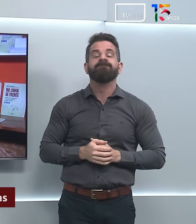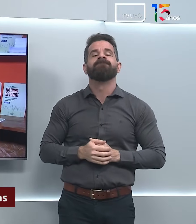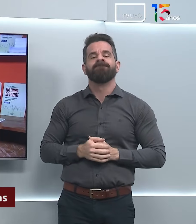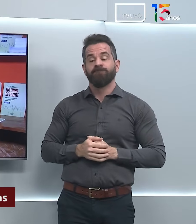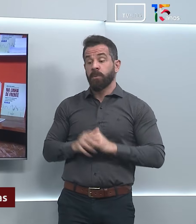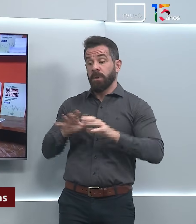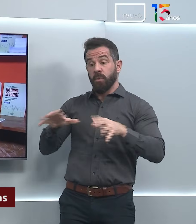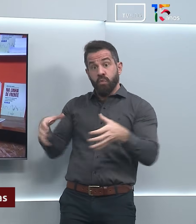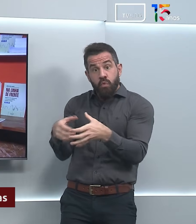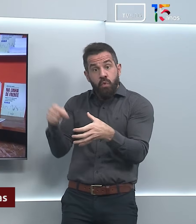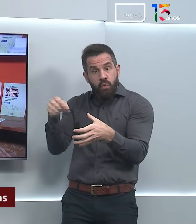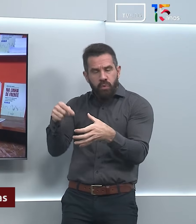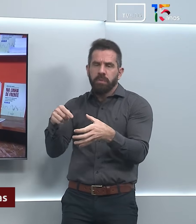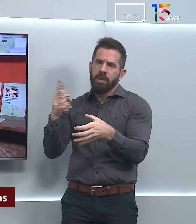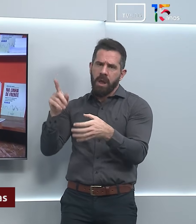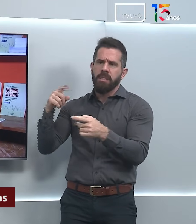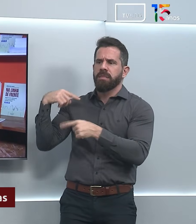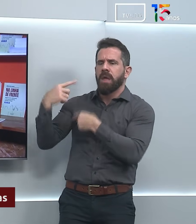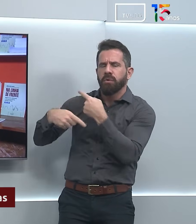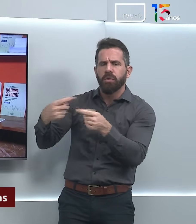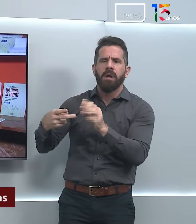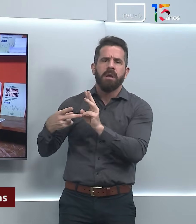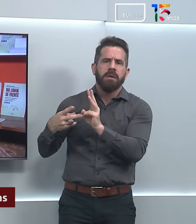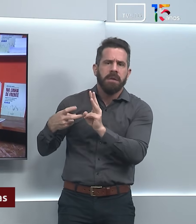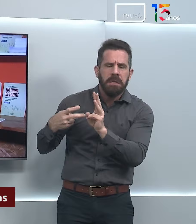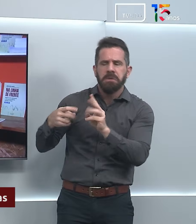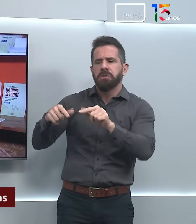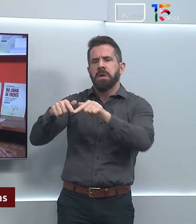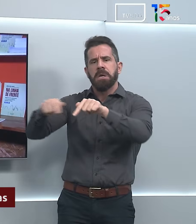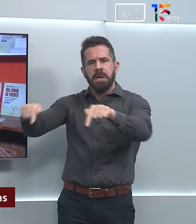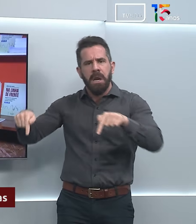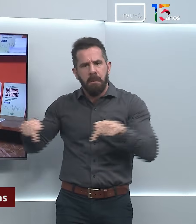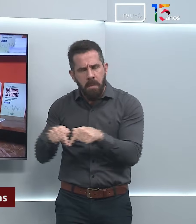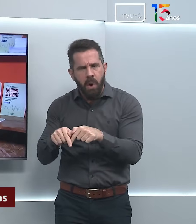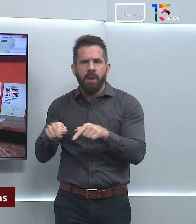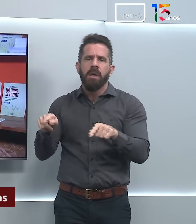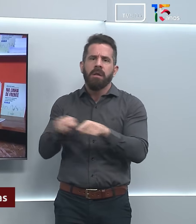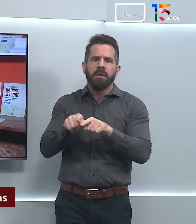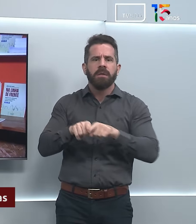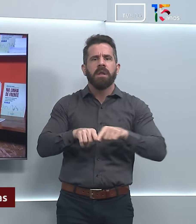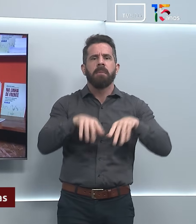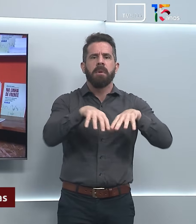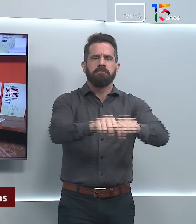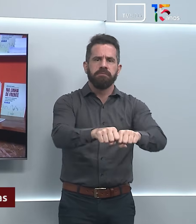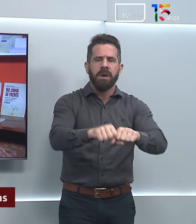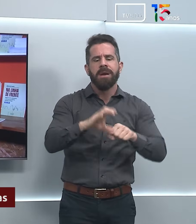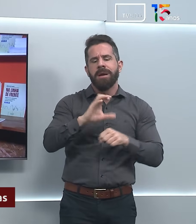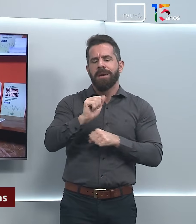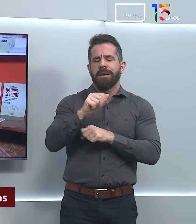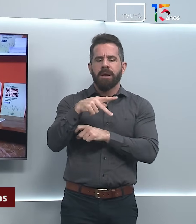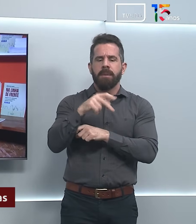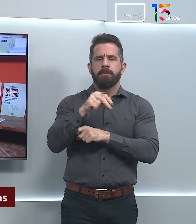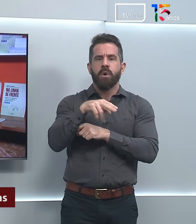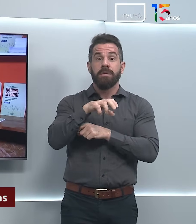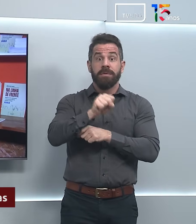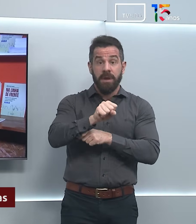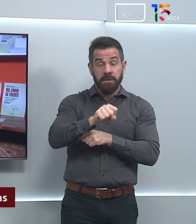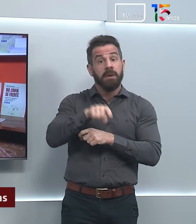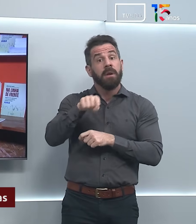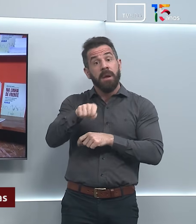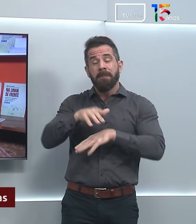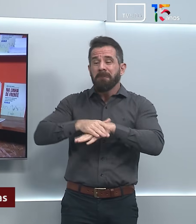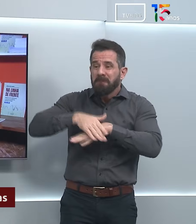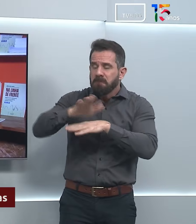os povos e comunidades tradicionais, indígenas, quilombolas e camponeses, que mais protegem a floresta, que mais protegem